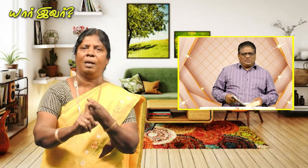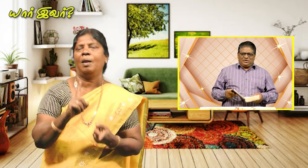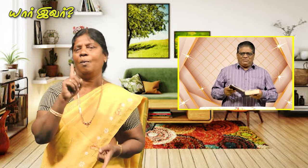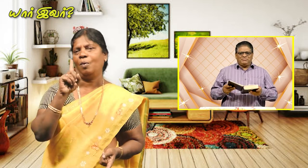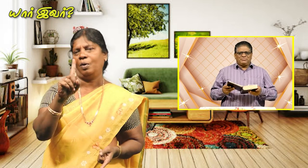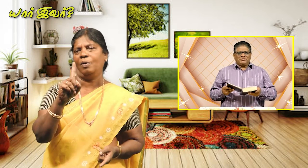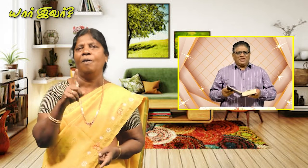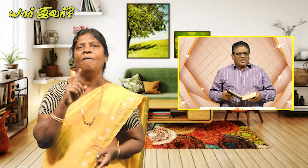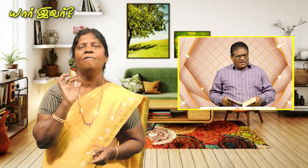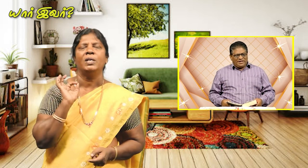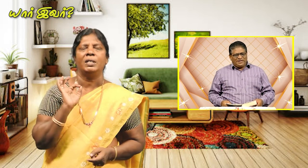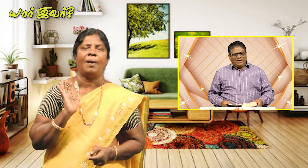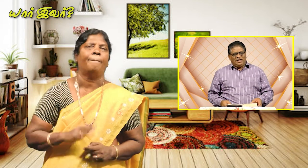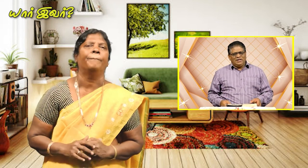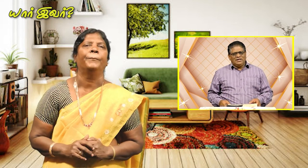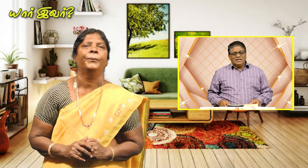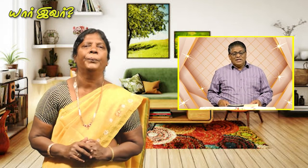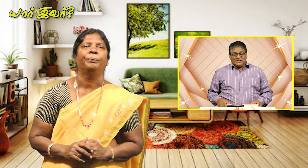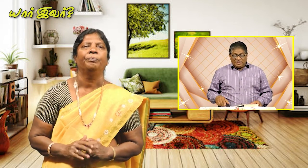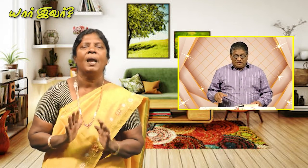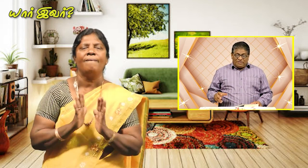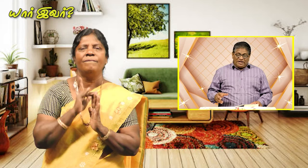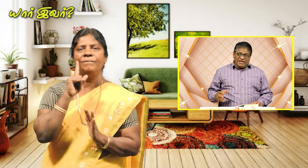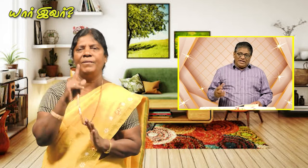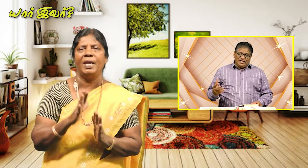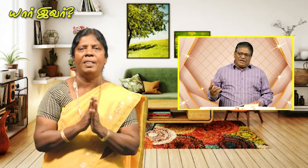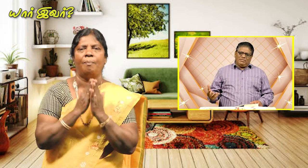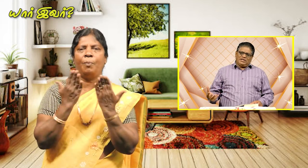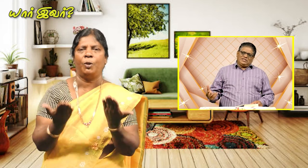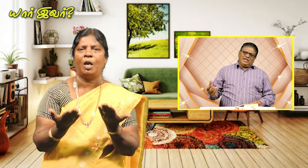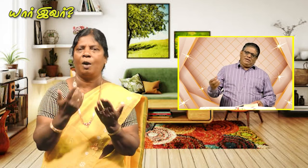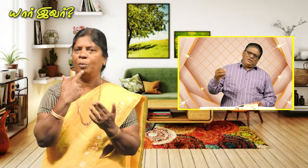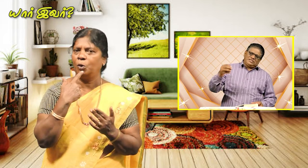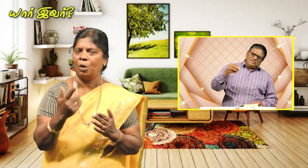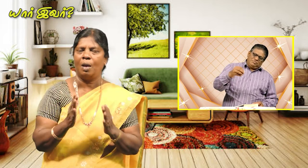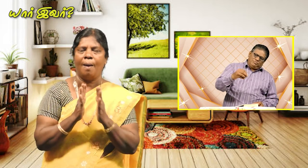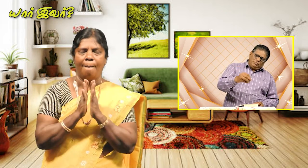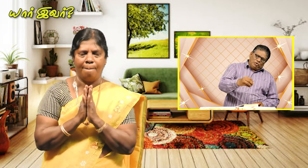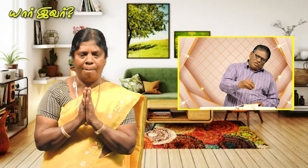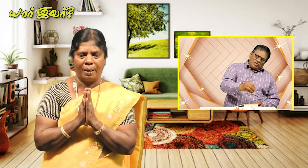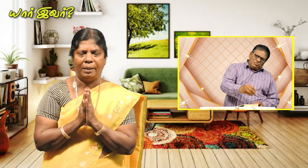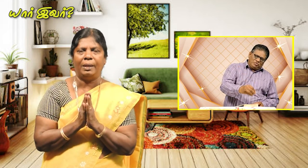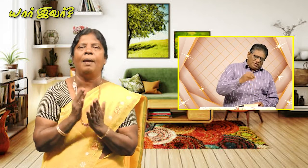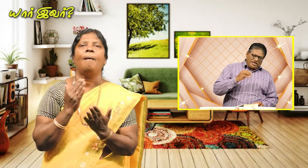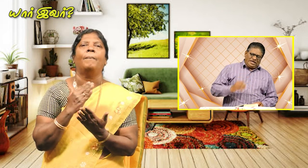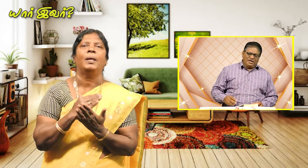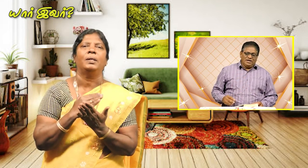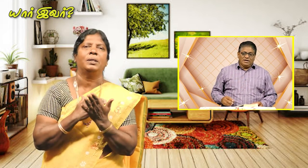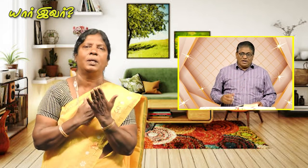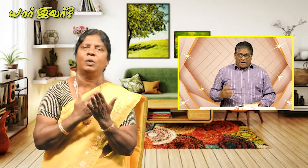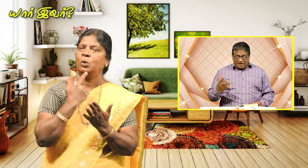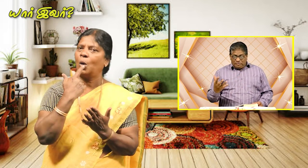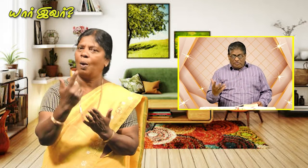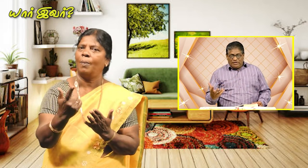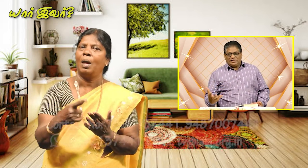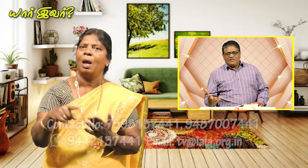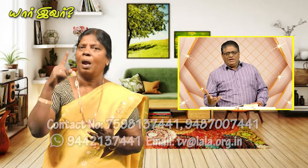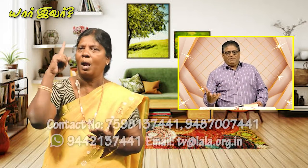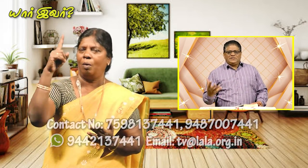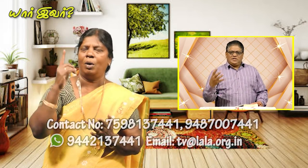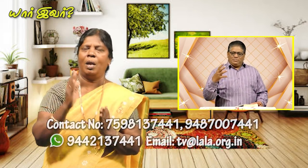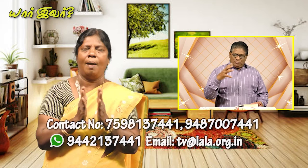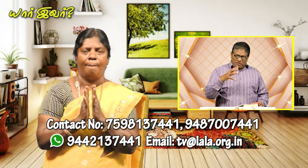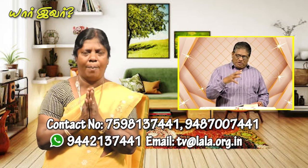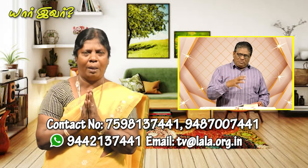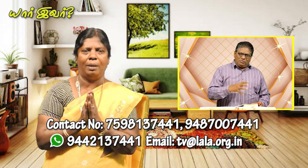ஒரு விஷயம். ஏனென்றால் திருமறை இறை பக்தியை பற்றி போதிக்கும் போதே, கடவுள்